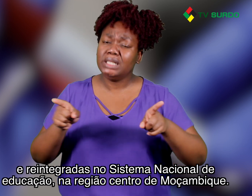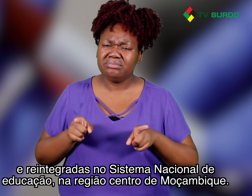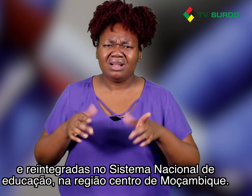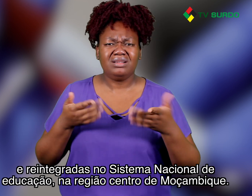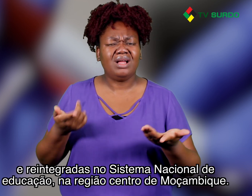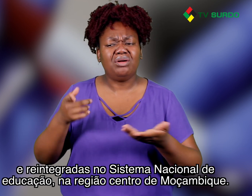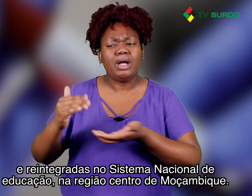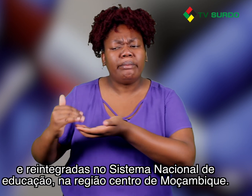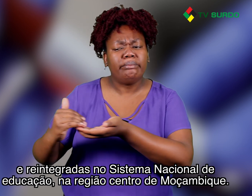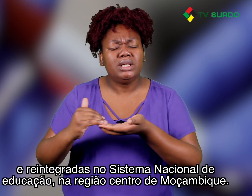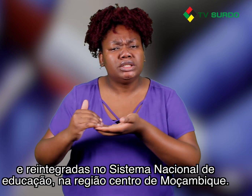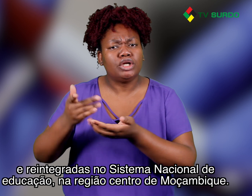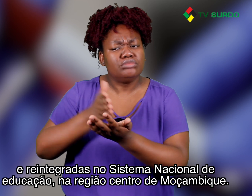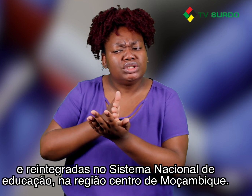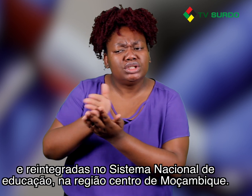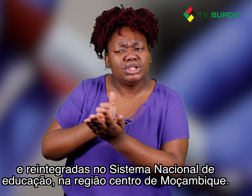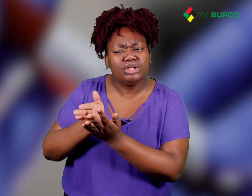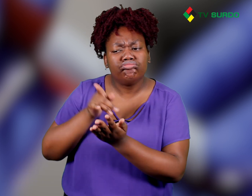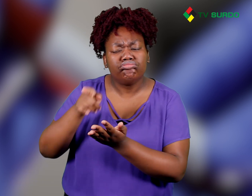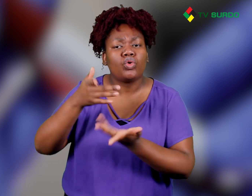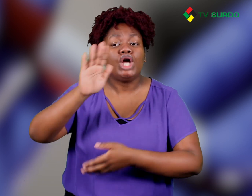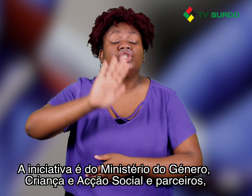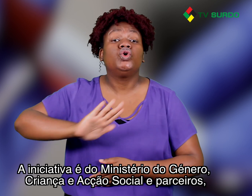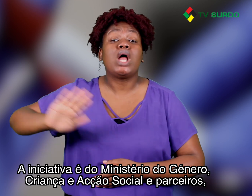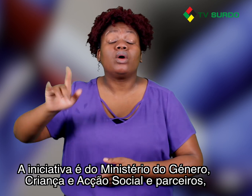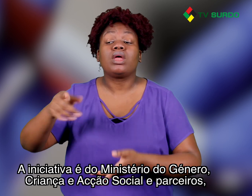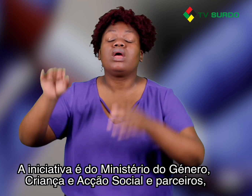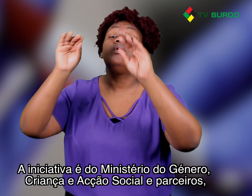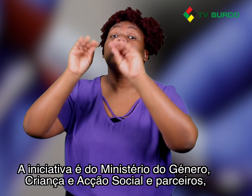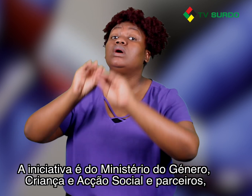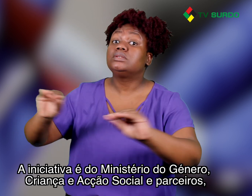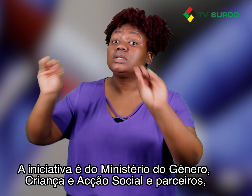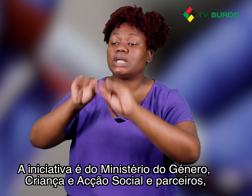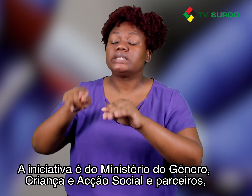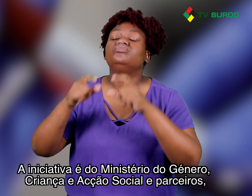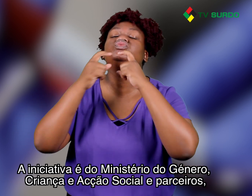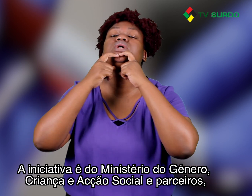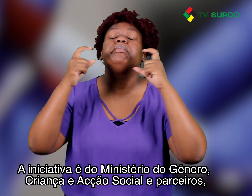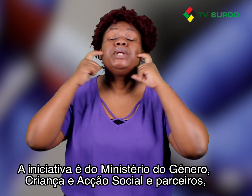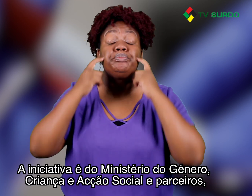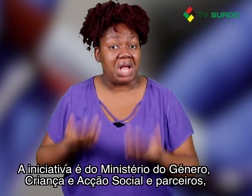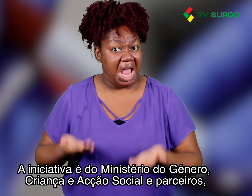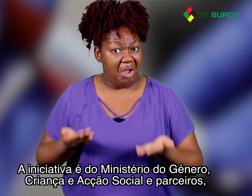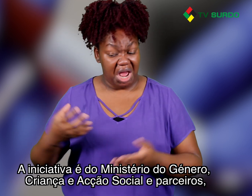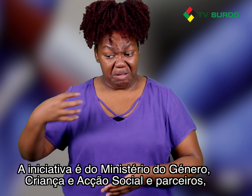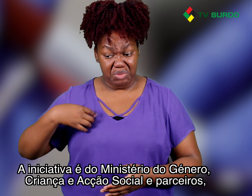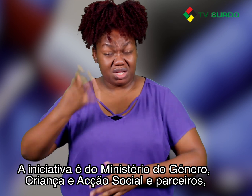de Educação, na região centro de Moçambique. A iniciativa é do Ministério do Gênero, Criança e Ação Social e